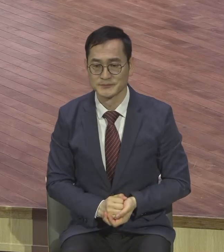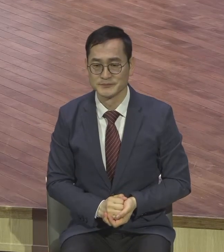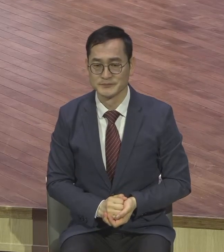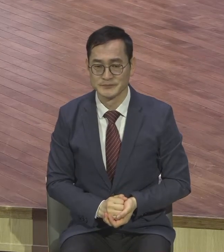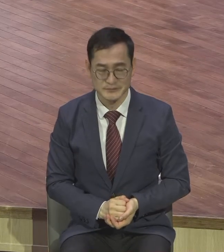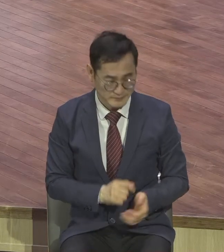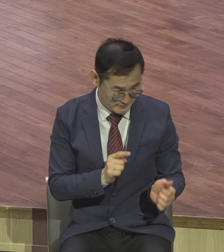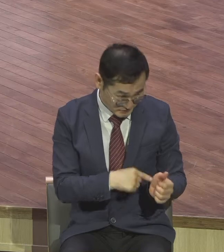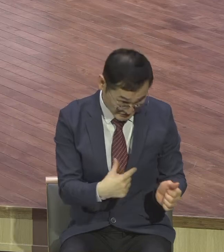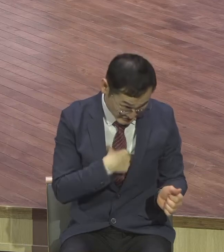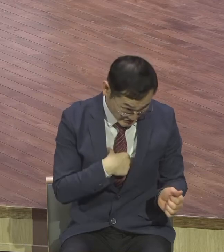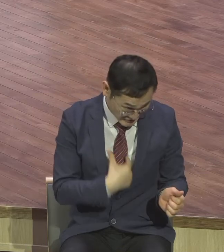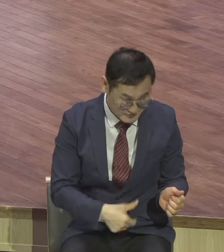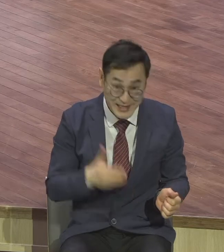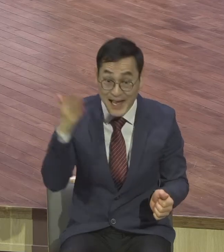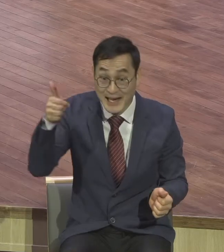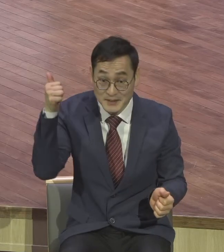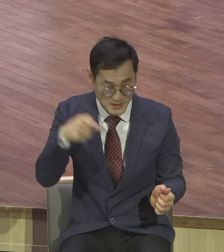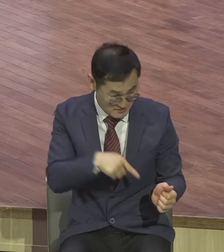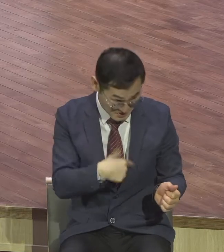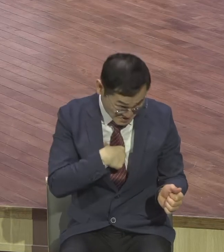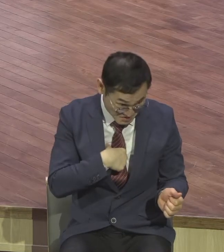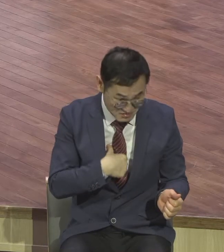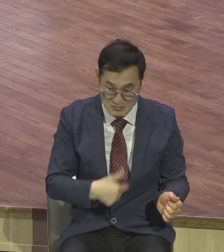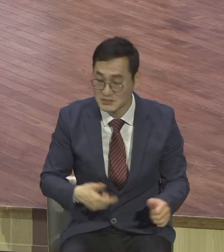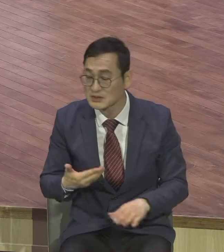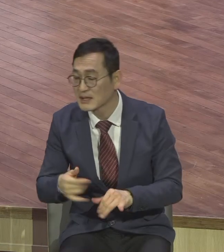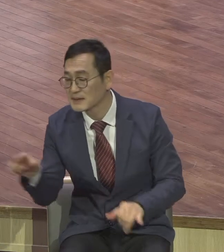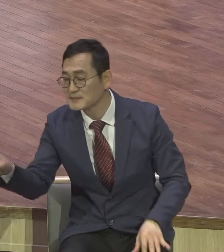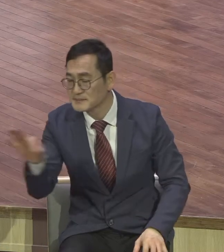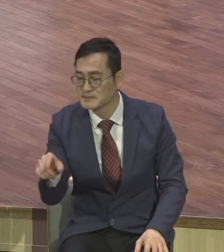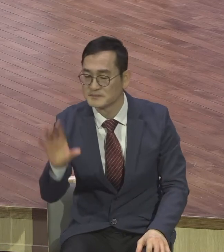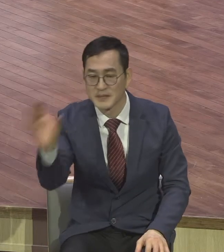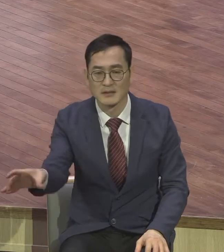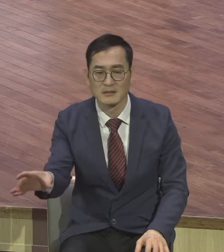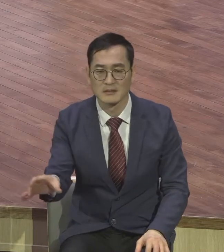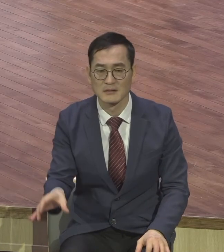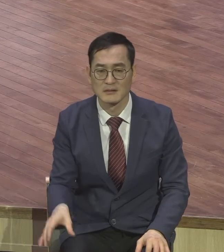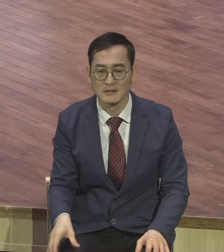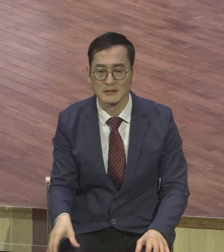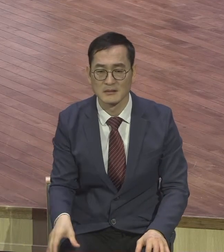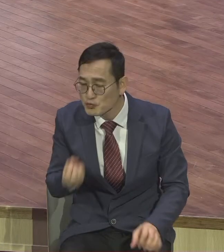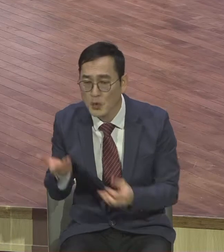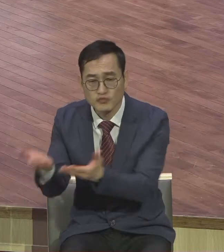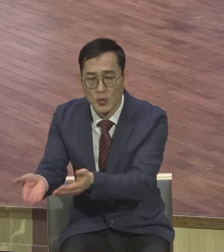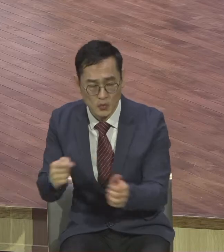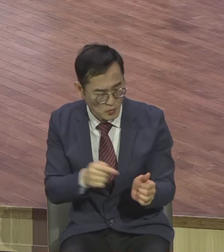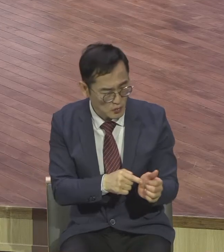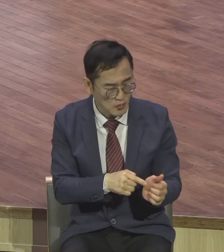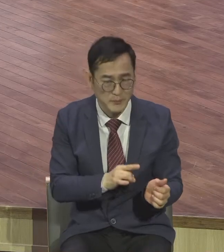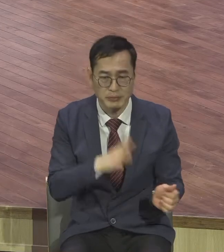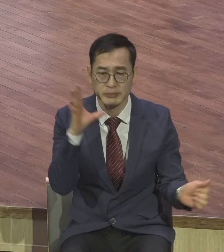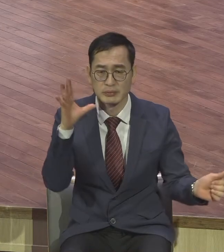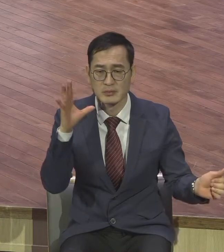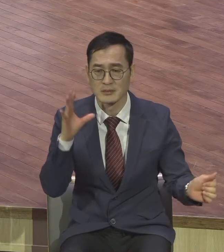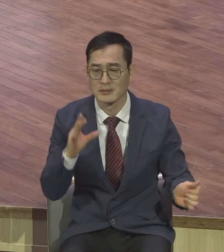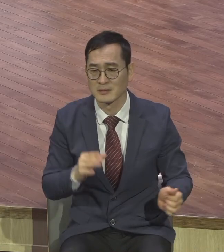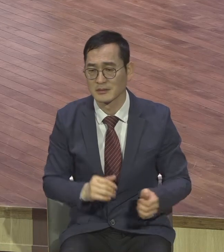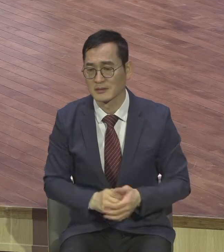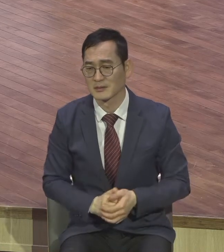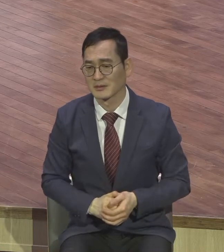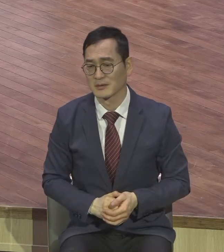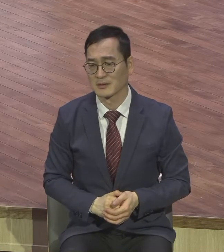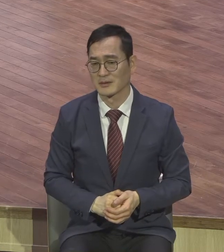하십니다 아멘 누구를 통해서도 하세요 돌들을 통해서도 하신다고 나만 그 축복을 놓치는 겁니다